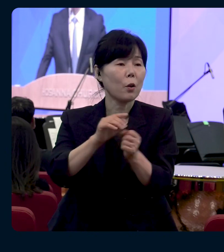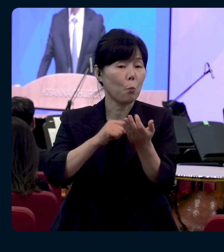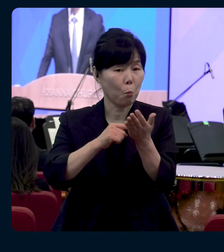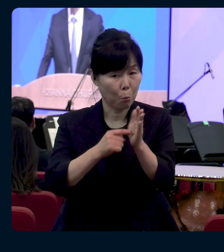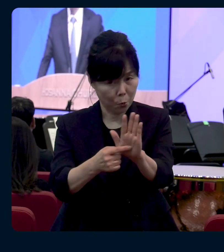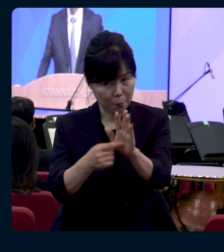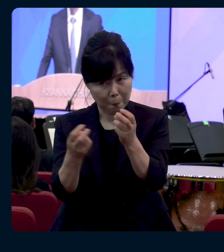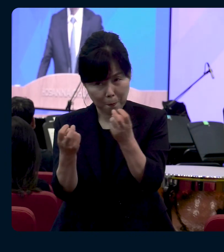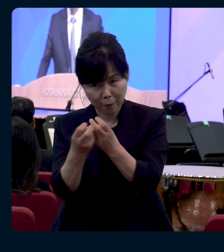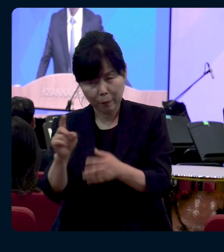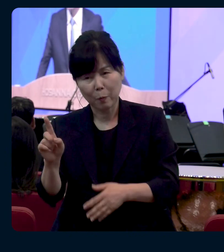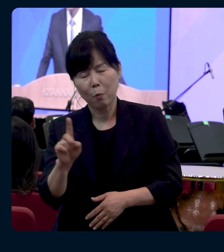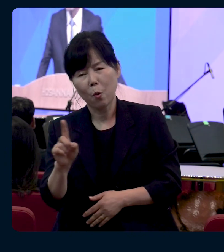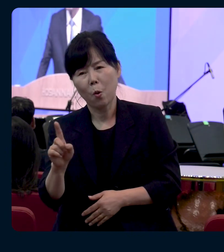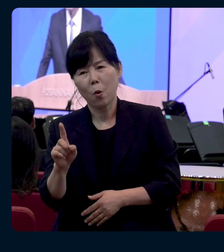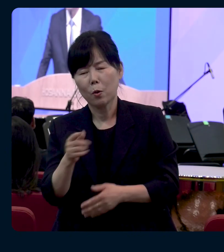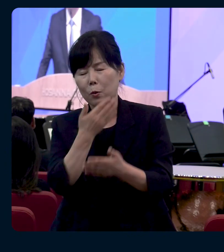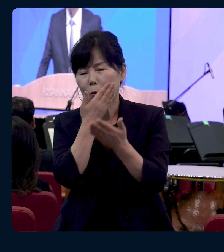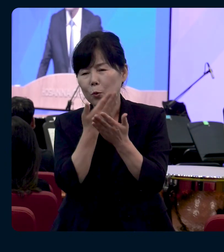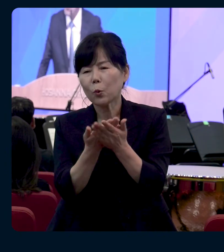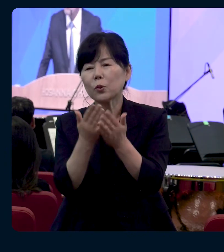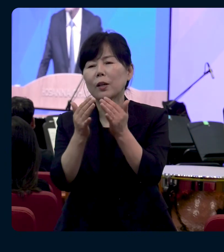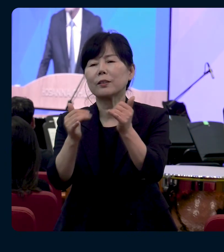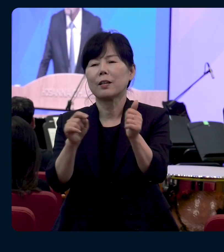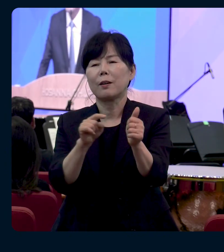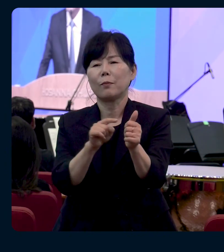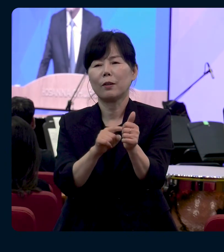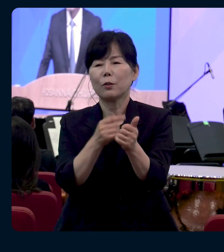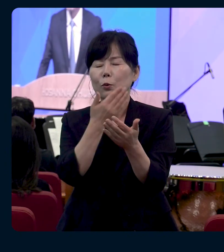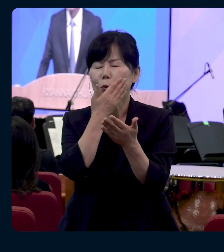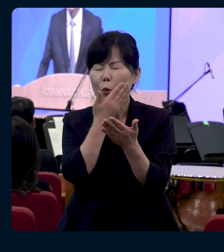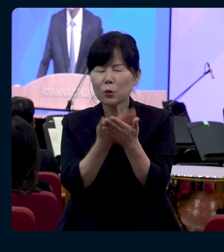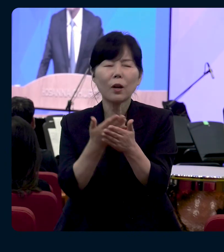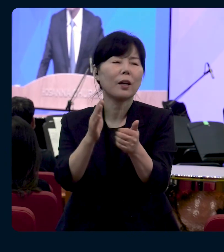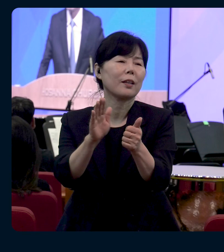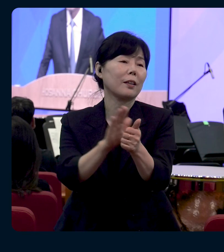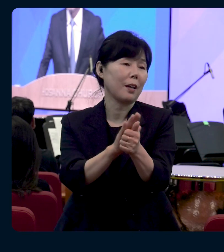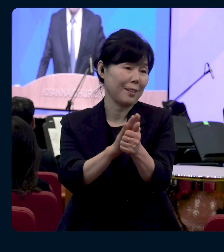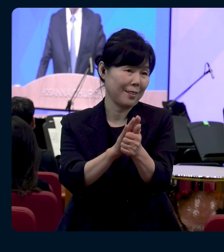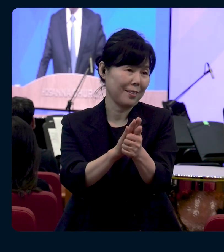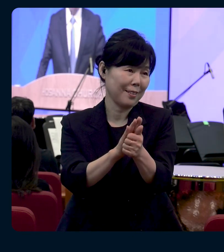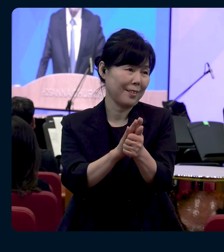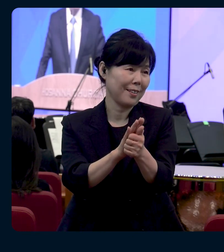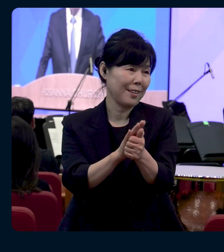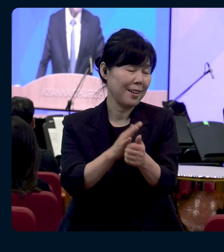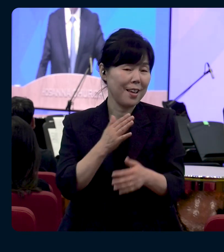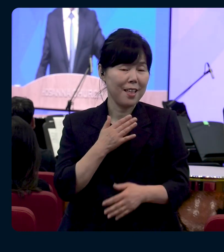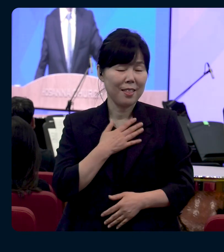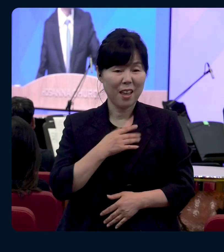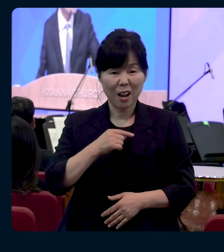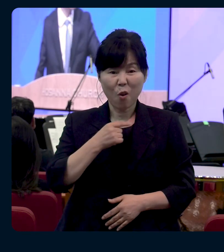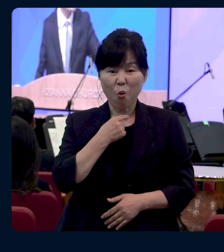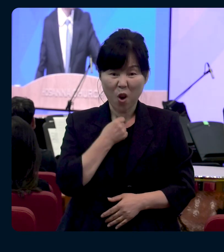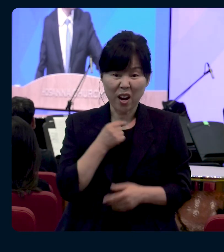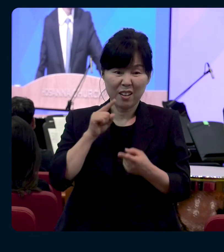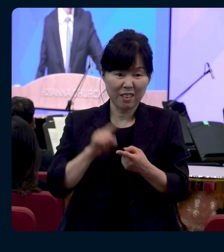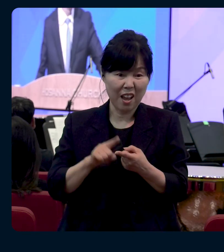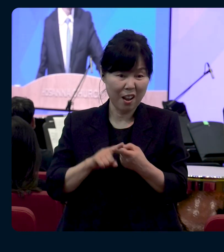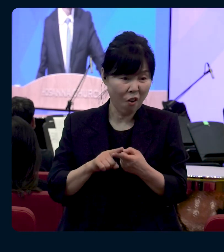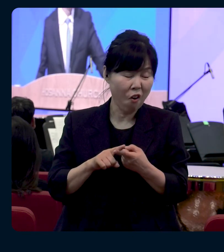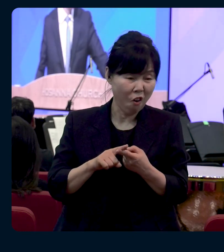바로 소중한 사람을 소중하게 대하는 거예요. 내가 가고 싶은 대로 가면 안 돼요. 그